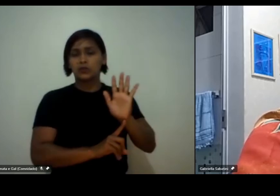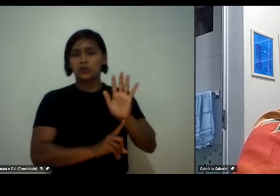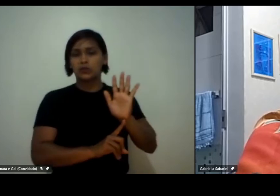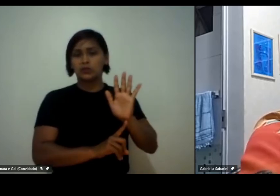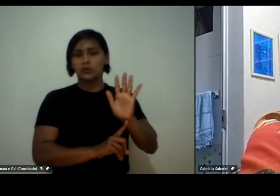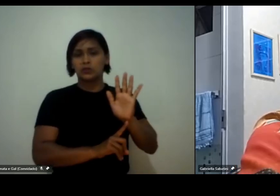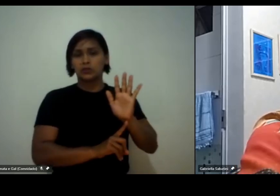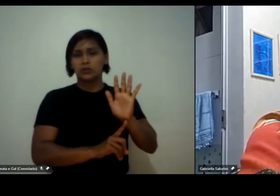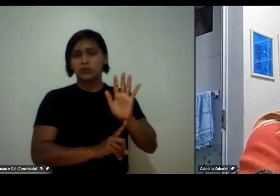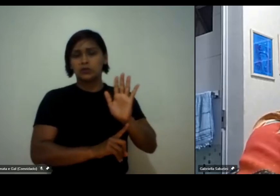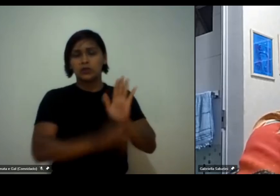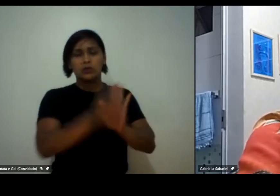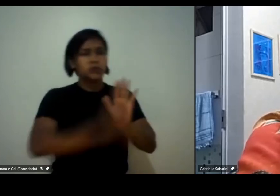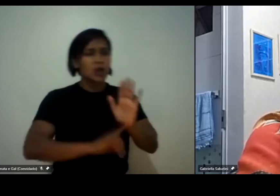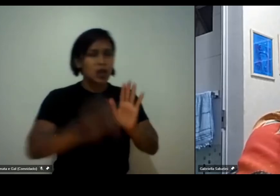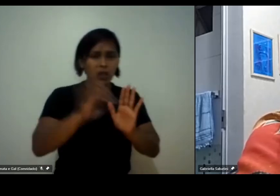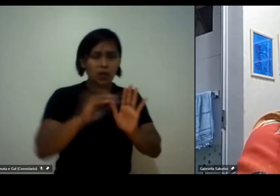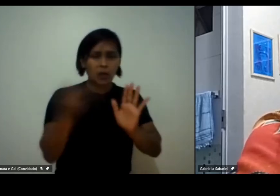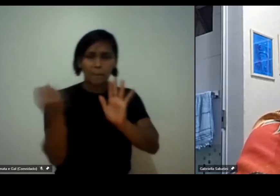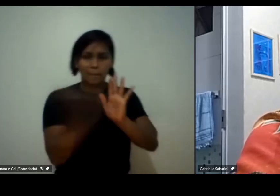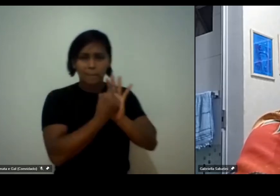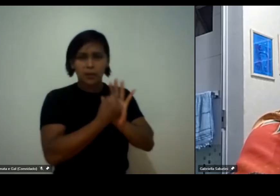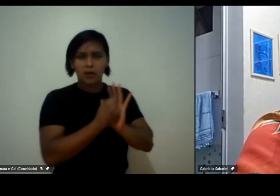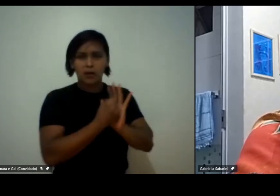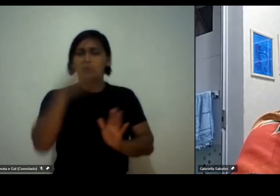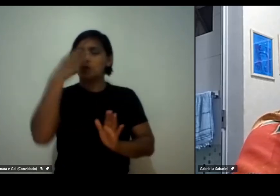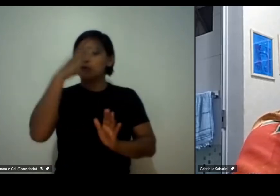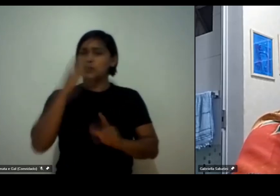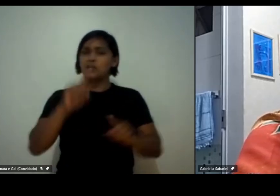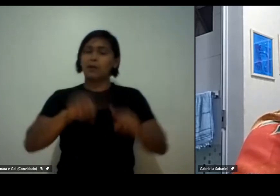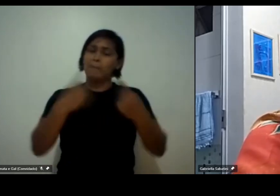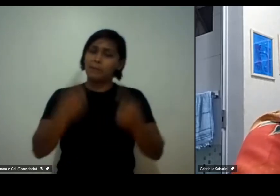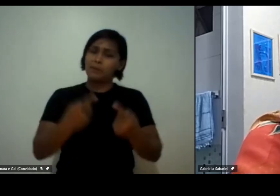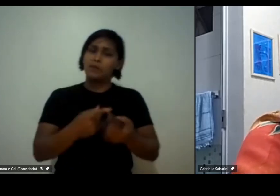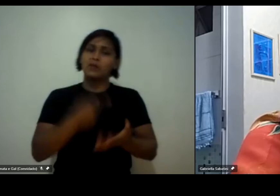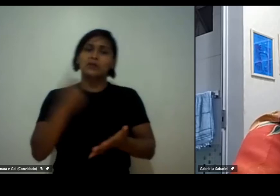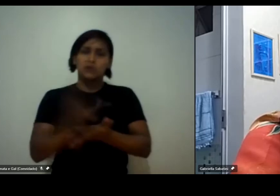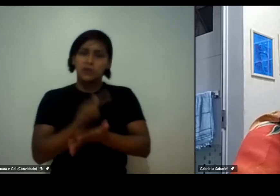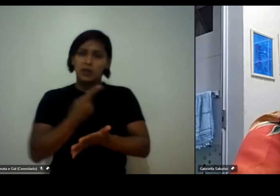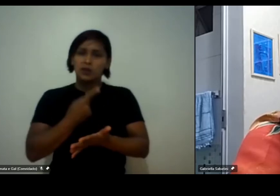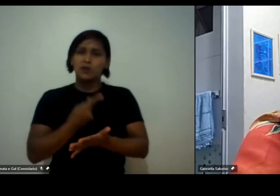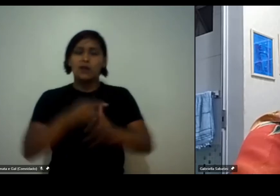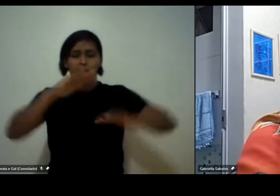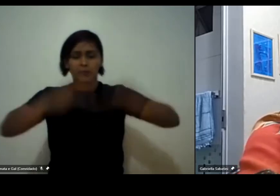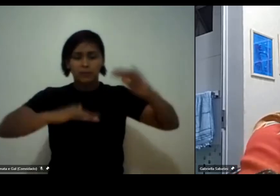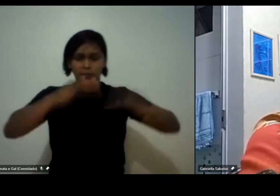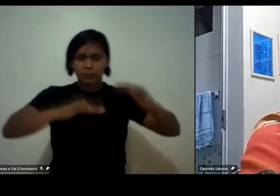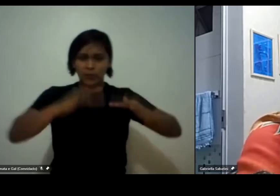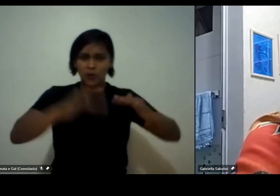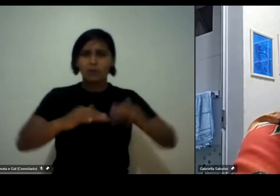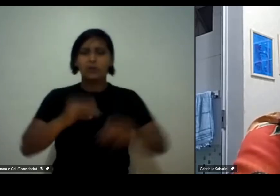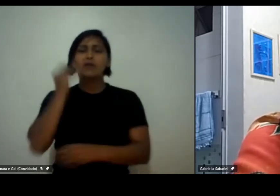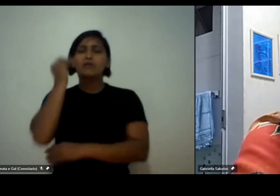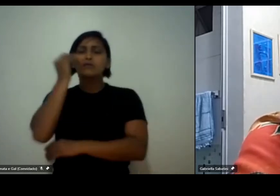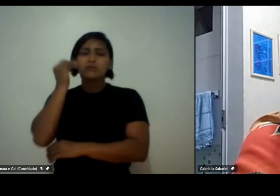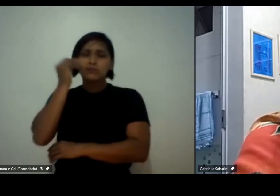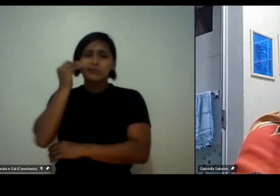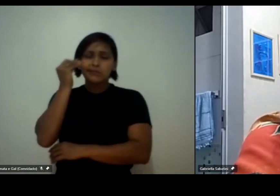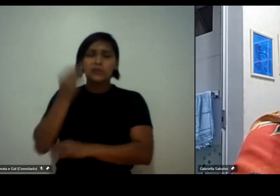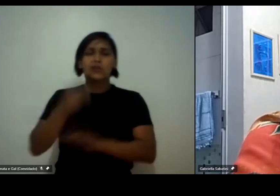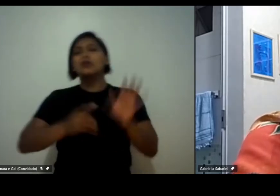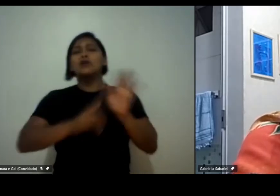é marcado por essências, mas pelo gesto intensivo movido pela fricção de experiências. O